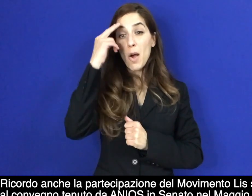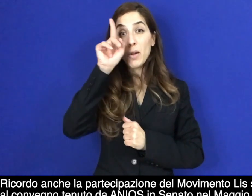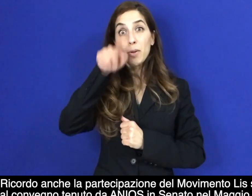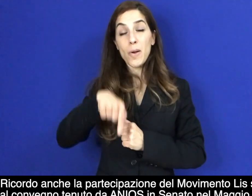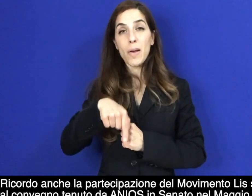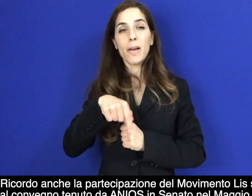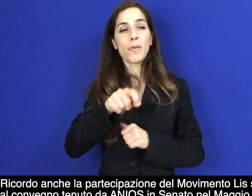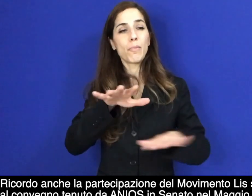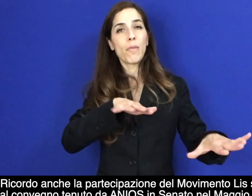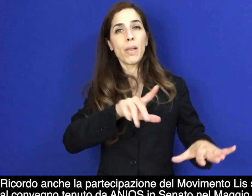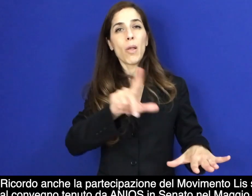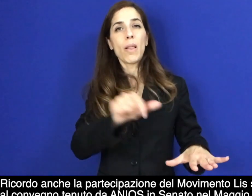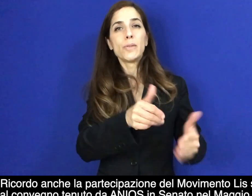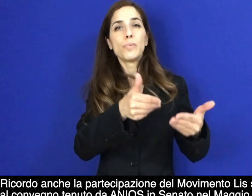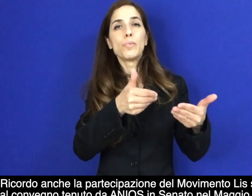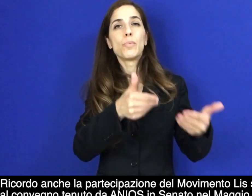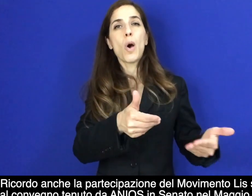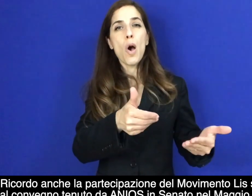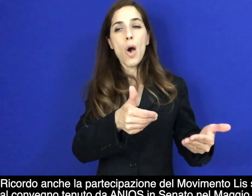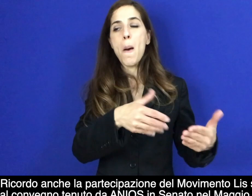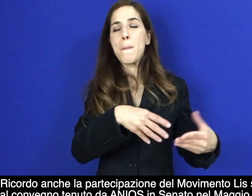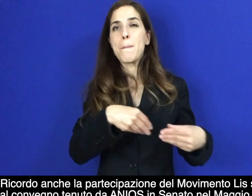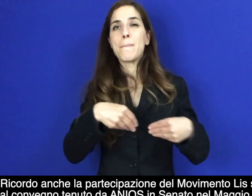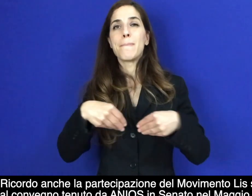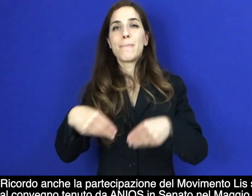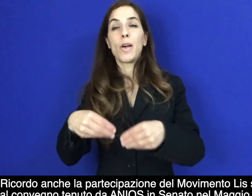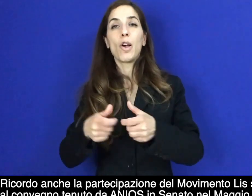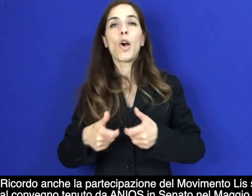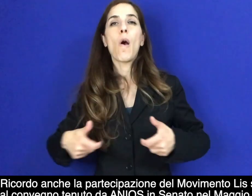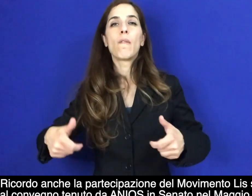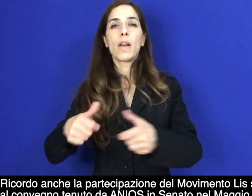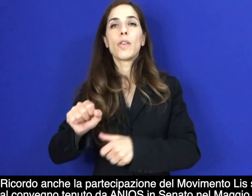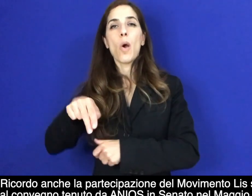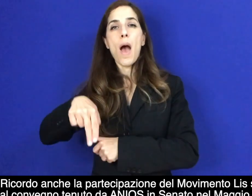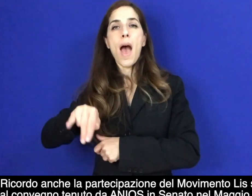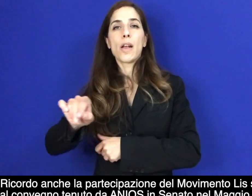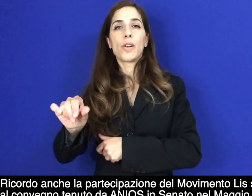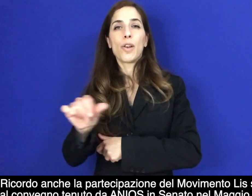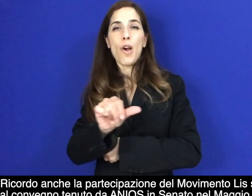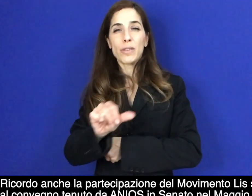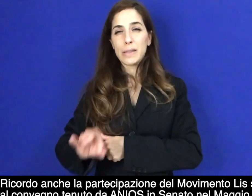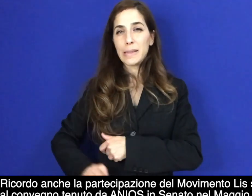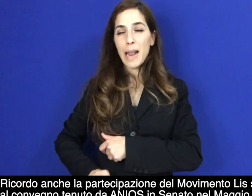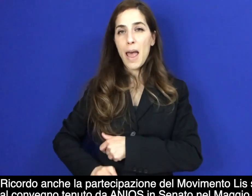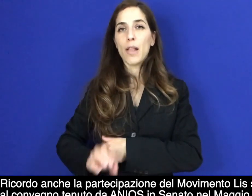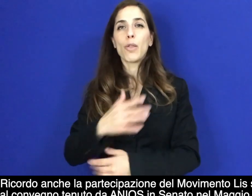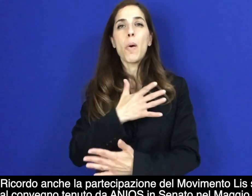e ricordo anche la partecipazione del movimento lì subito al convegno tenuto da anios nel senato nel maggio